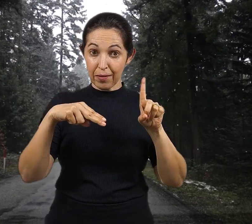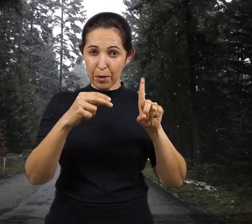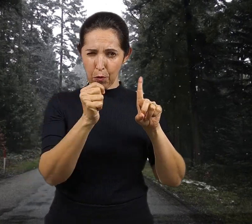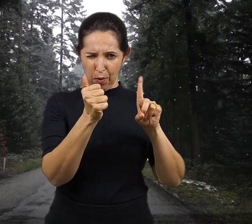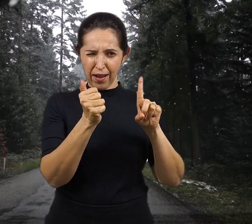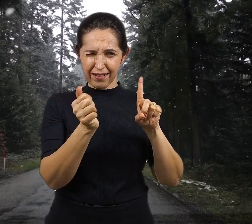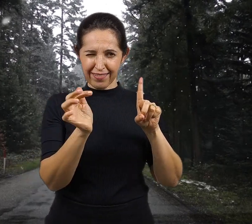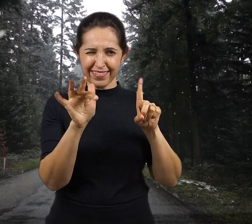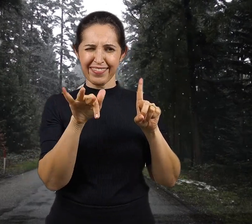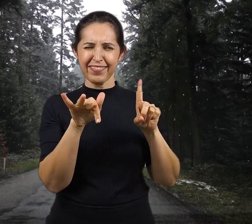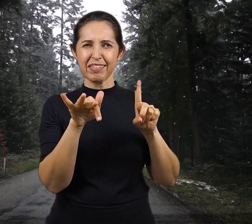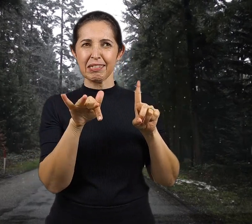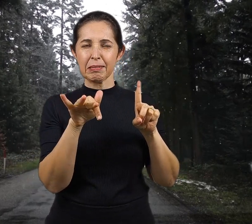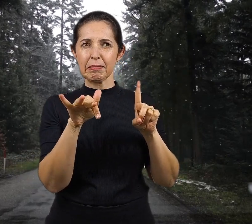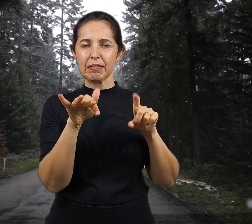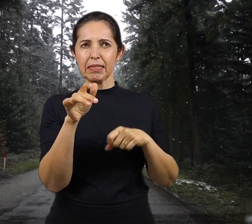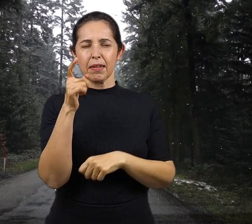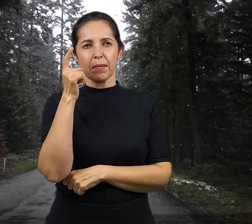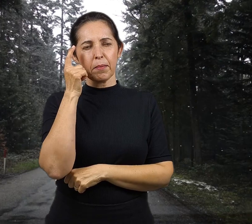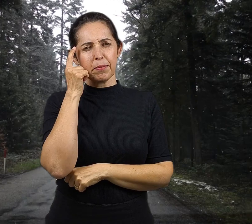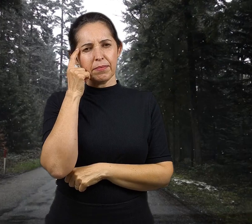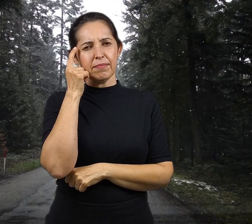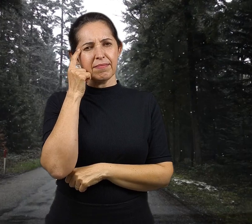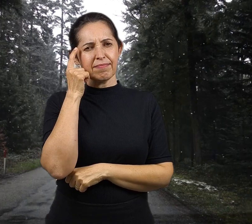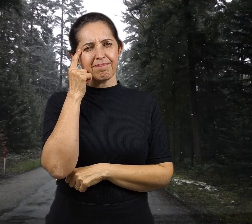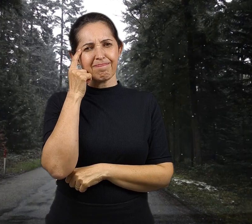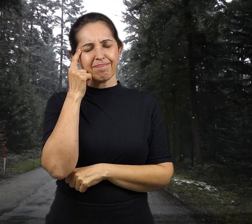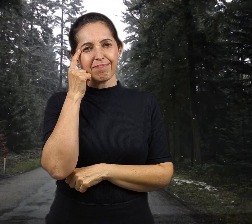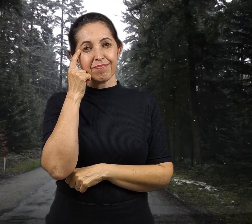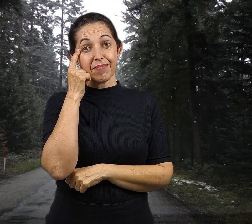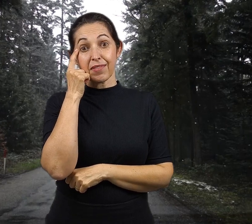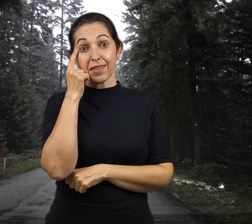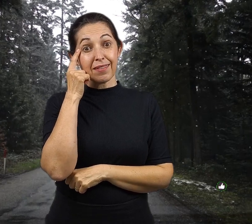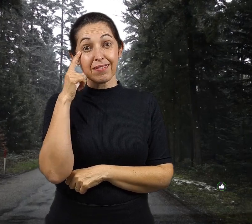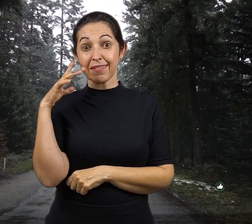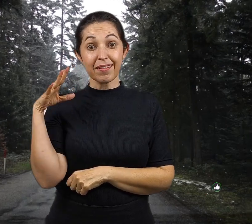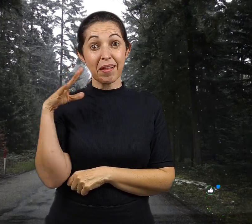gente vê que já estamos muito perto do final do ano, não é verdade?